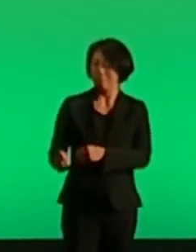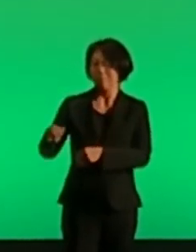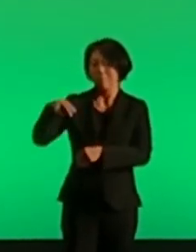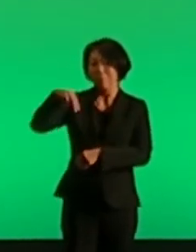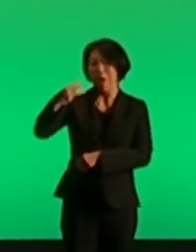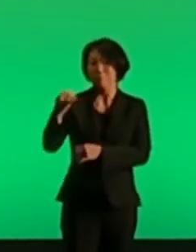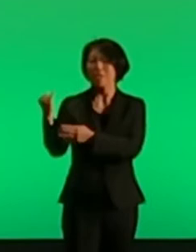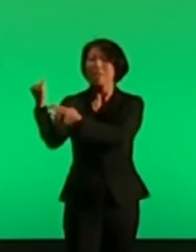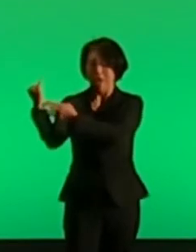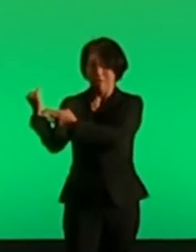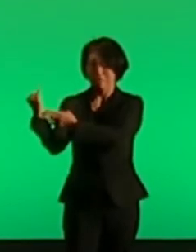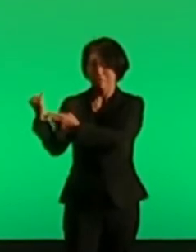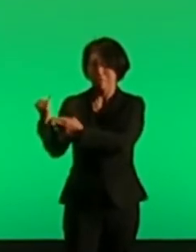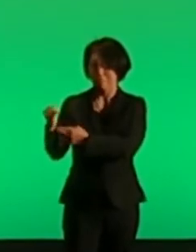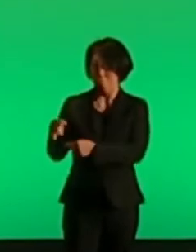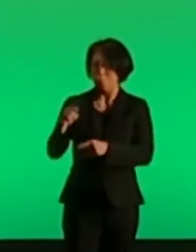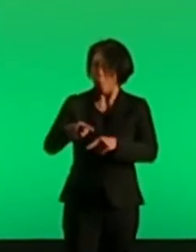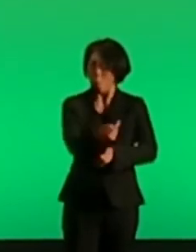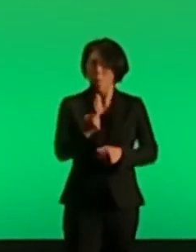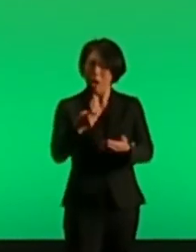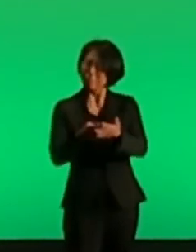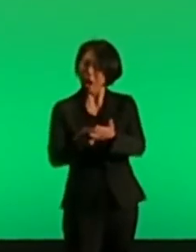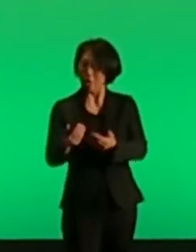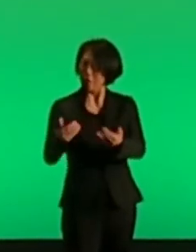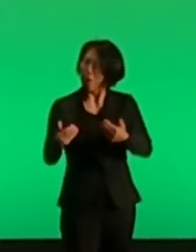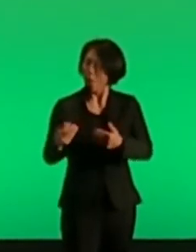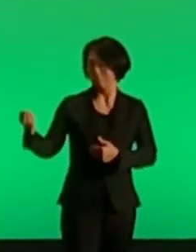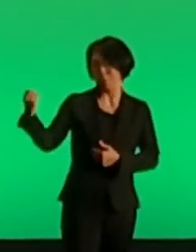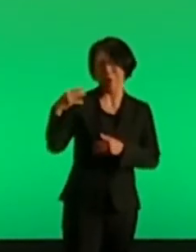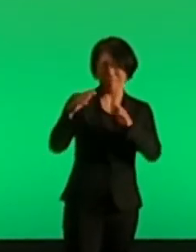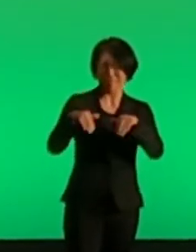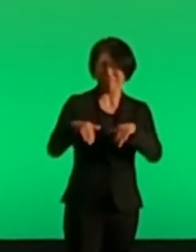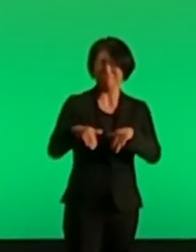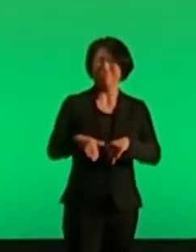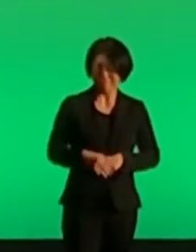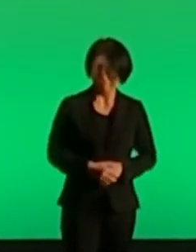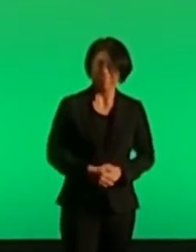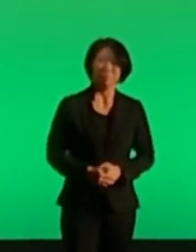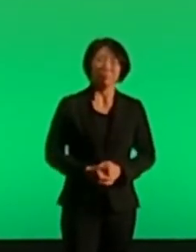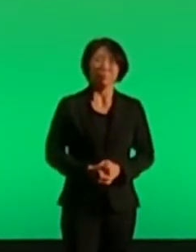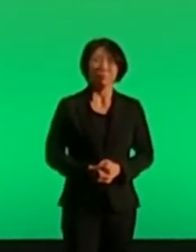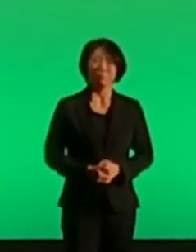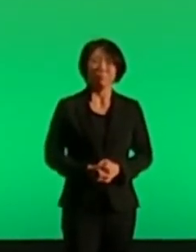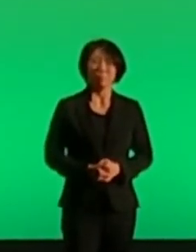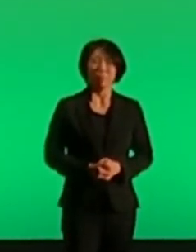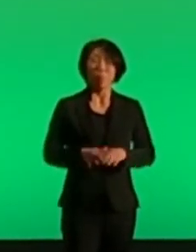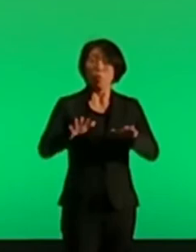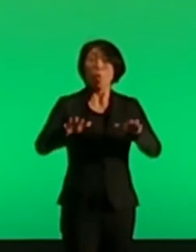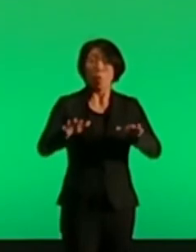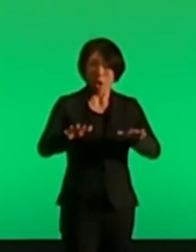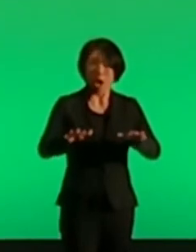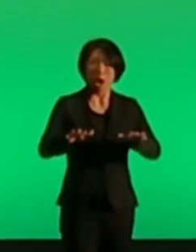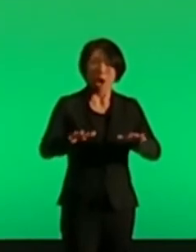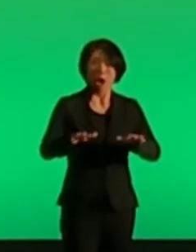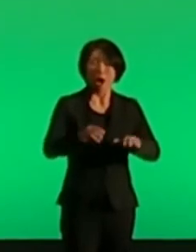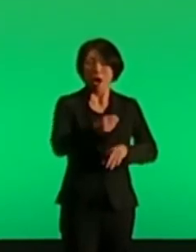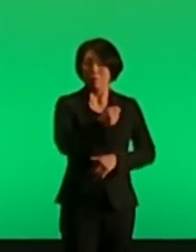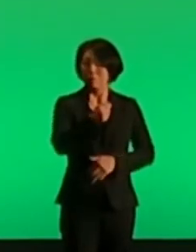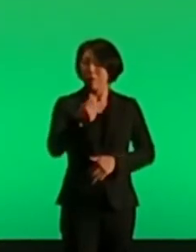大臣が見えるからあんたも来ないとダメよとこう言われて、やってまいりました。今日はですね、大